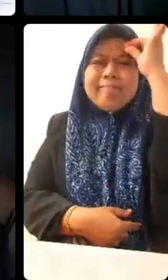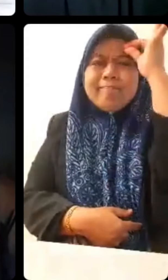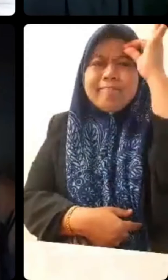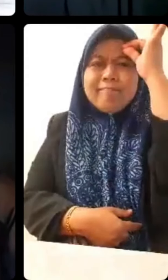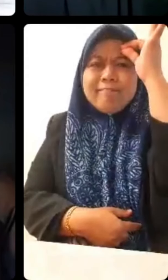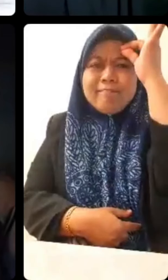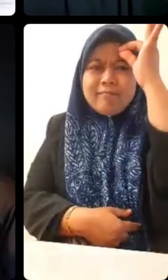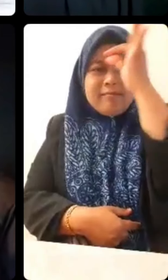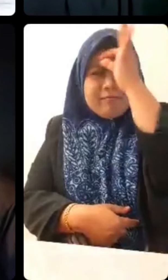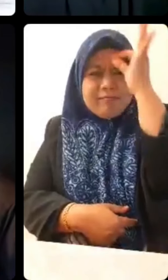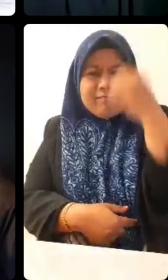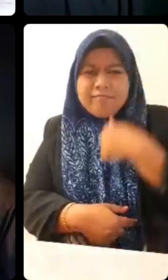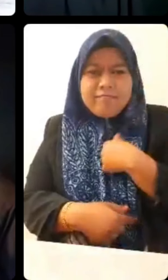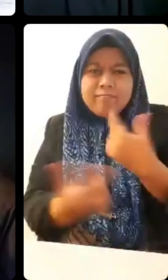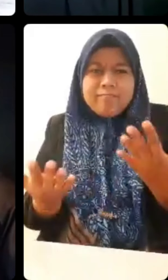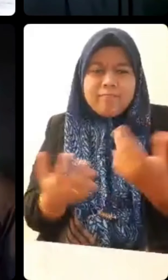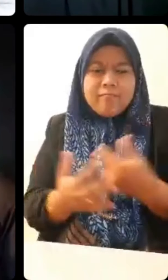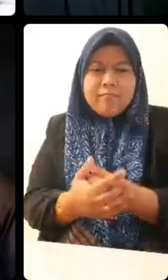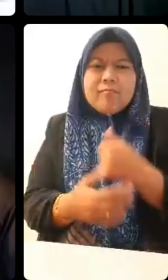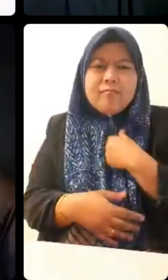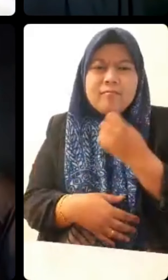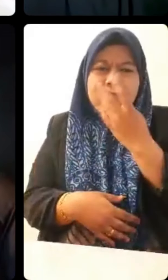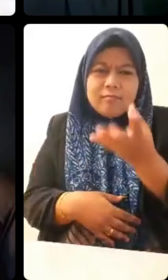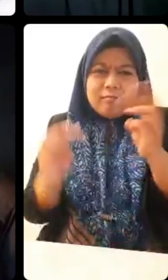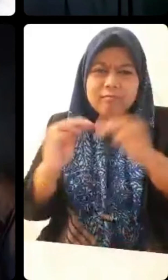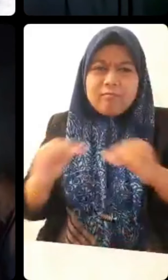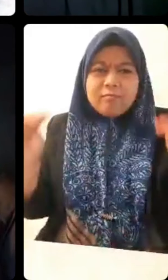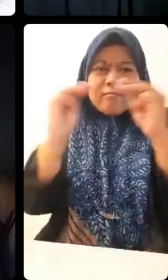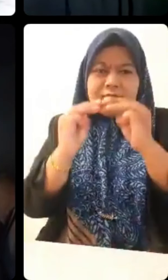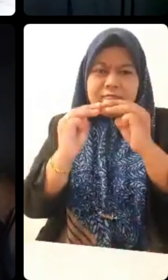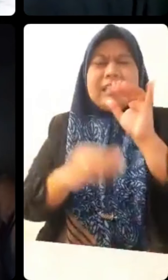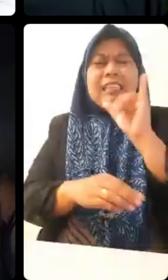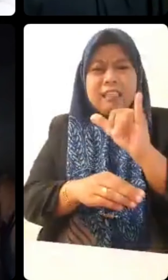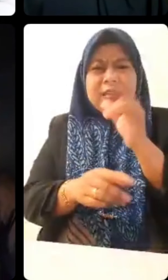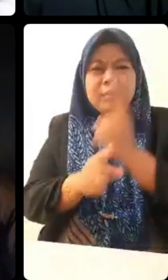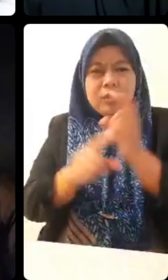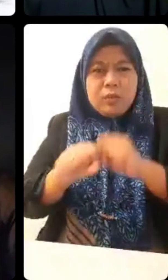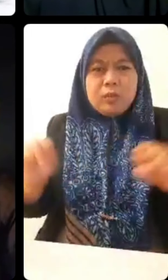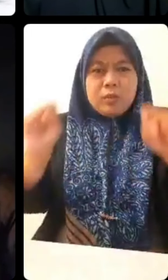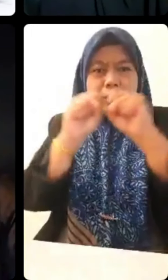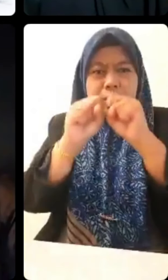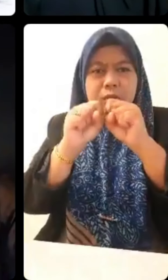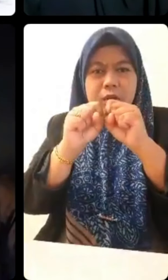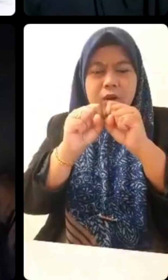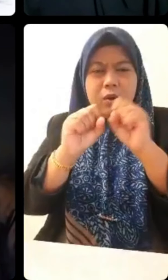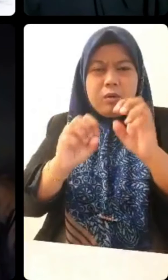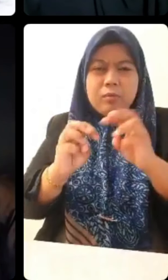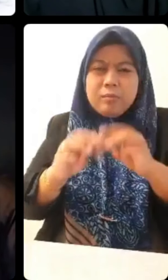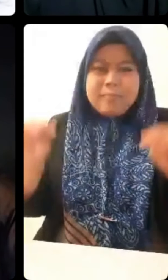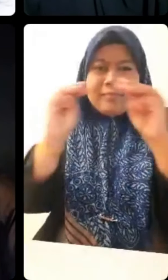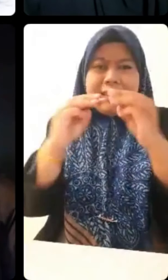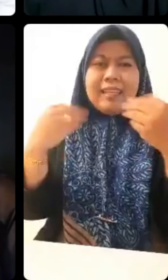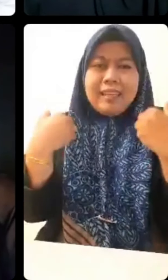di masjid, ya betul, dekat masjid, dekat surau, memang selalu buat program-program ceramah,